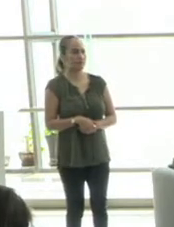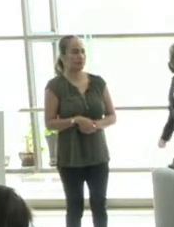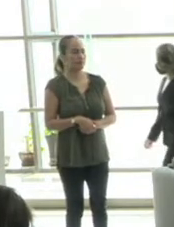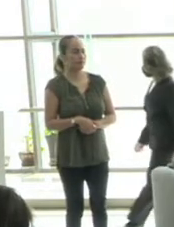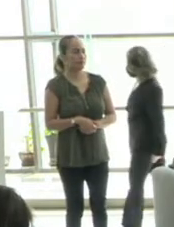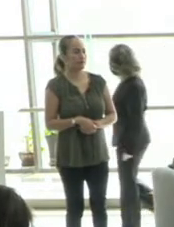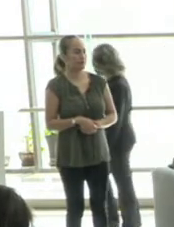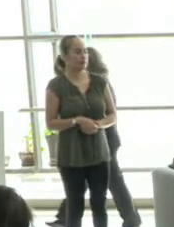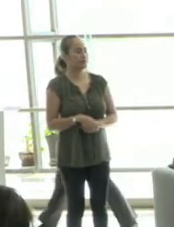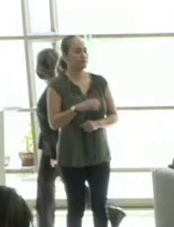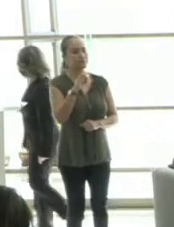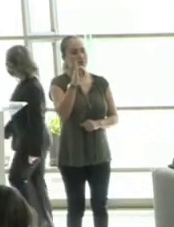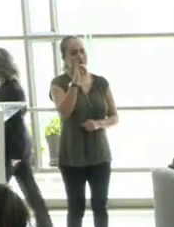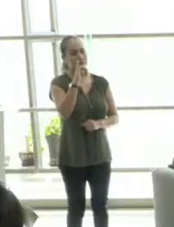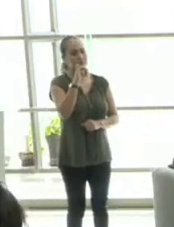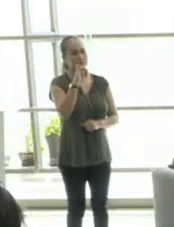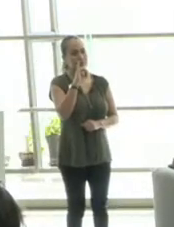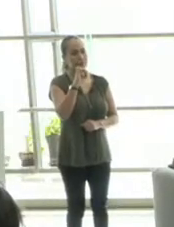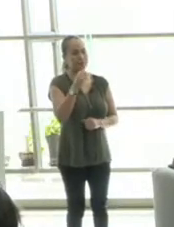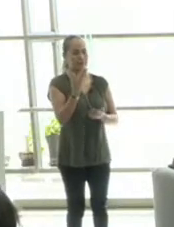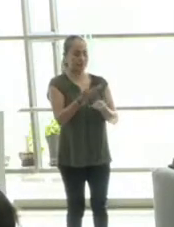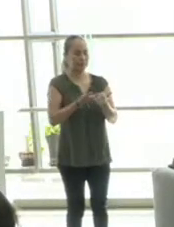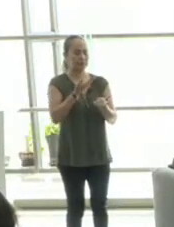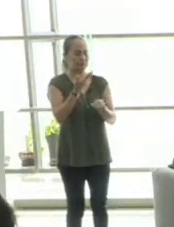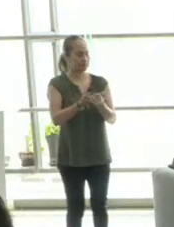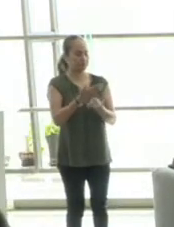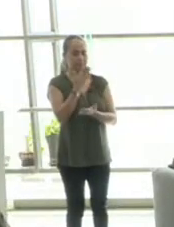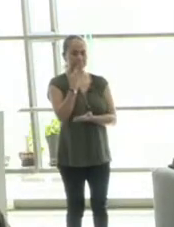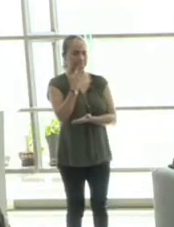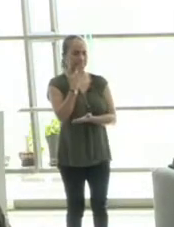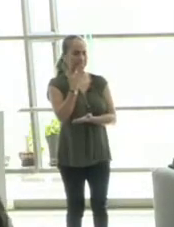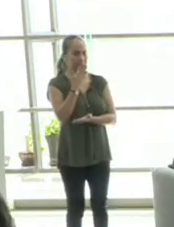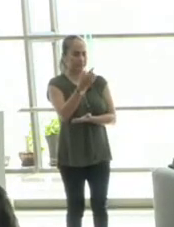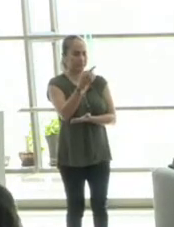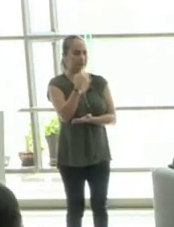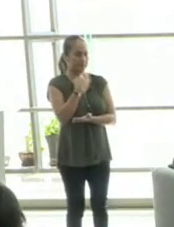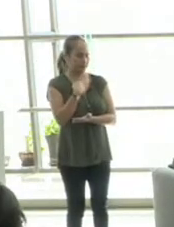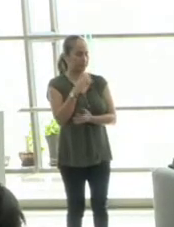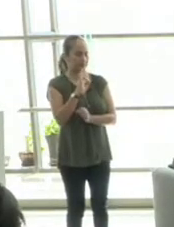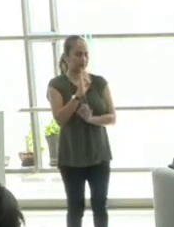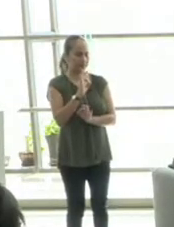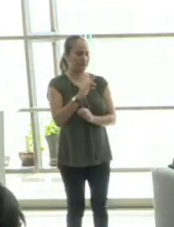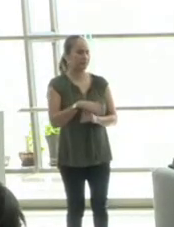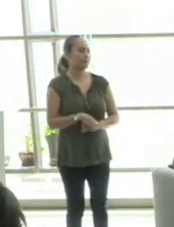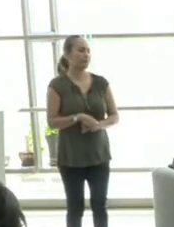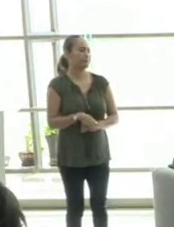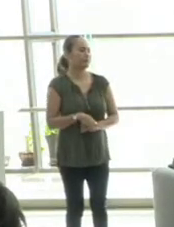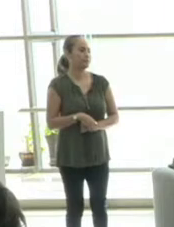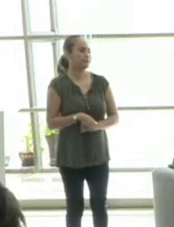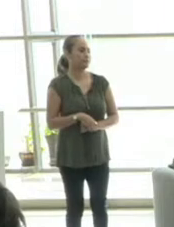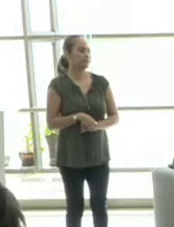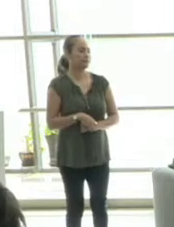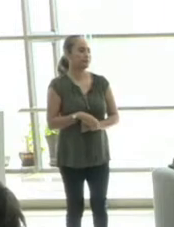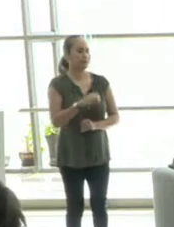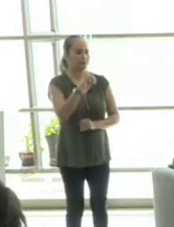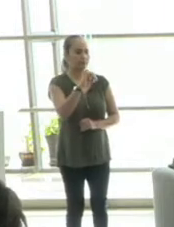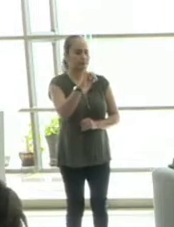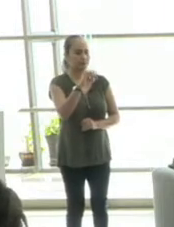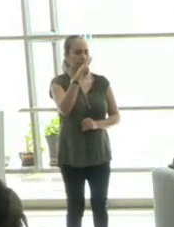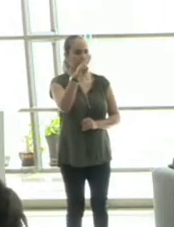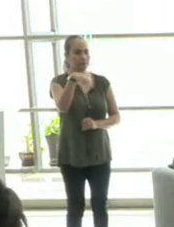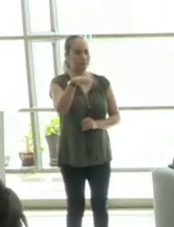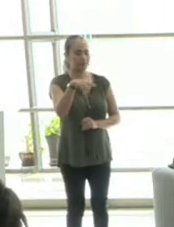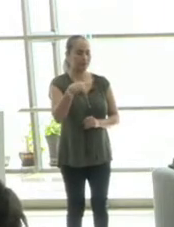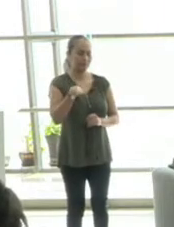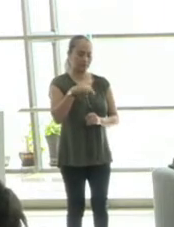sí nos parece muy bien la propuesta que que nos haces si efectivamente en este